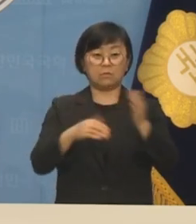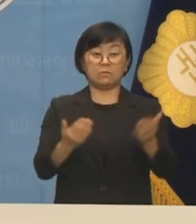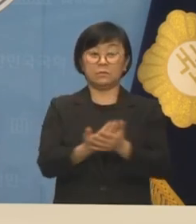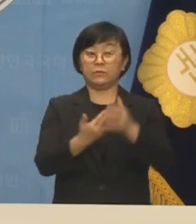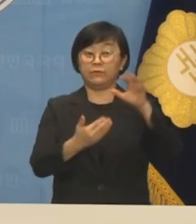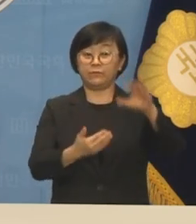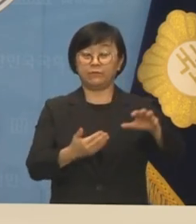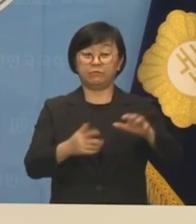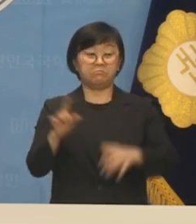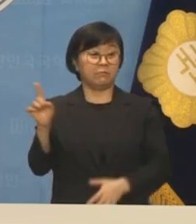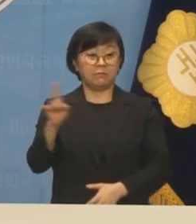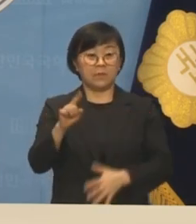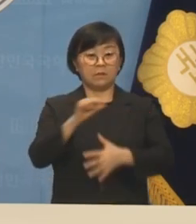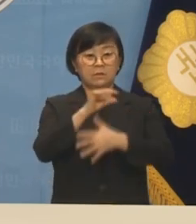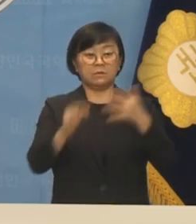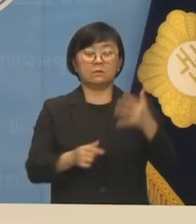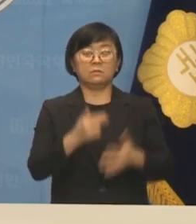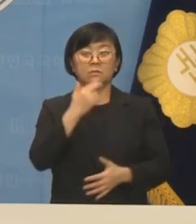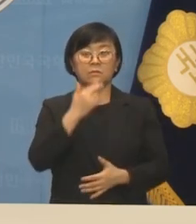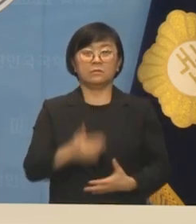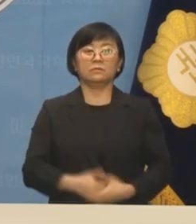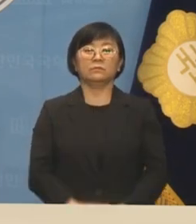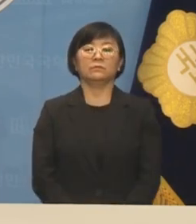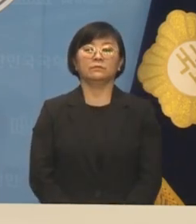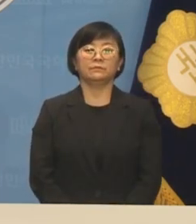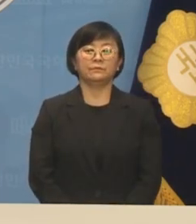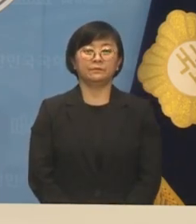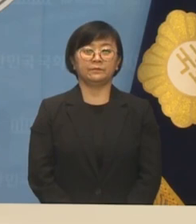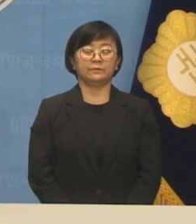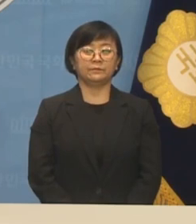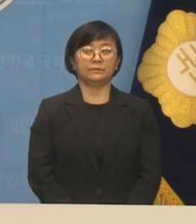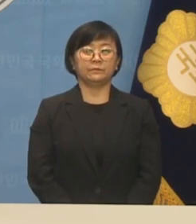한국콘텐츠진흥원은 아무런 절차도 진행하고 있지 않습니다.